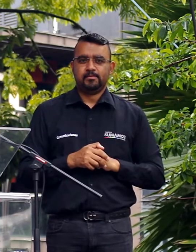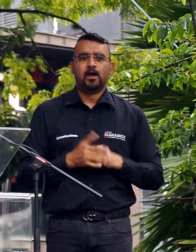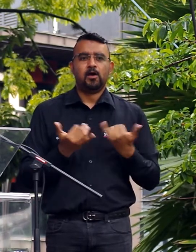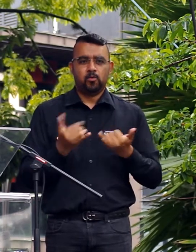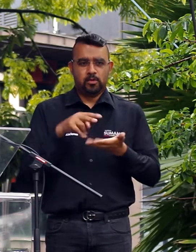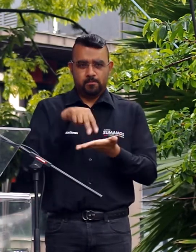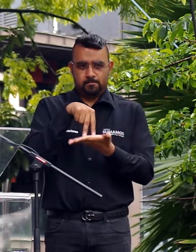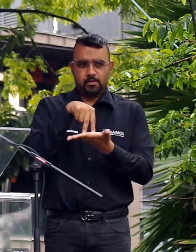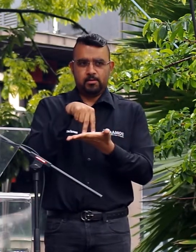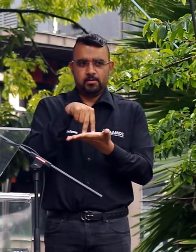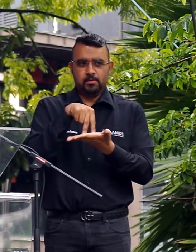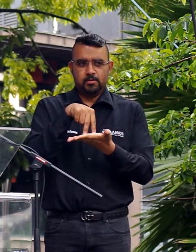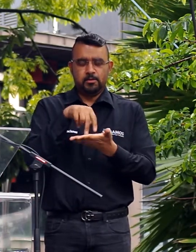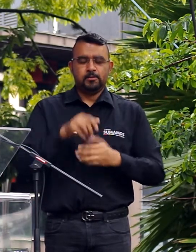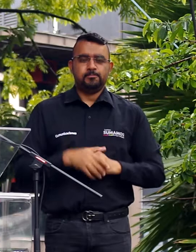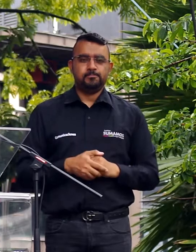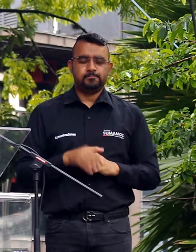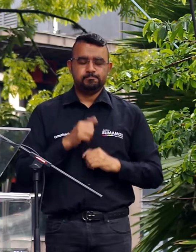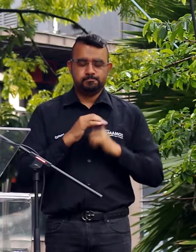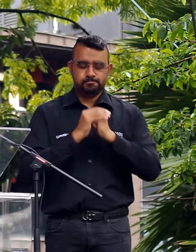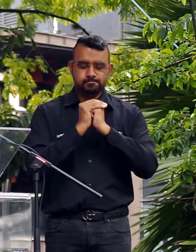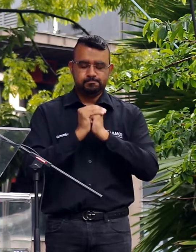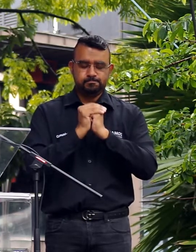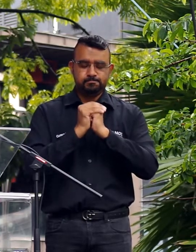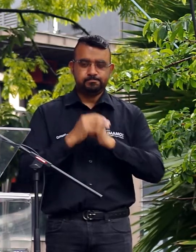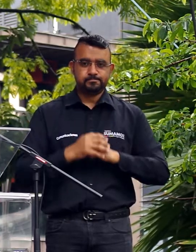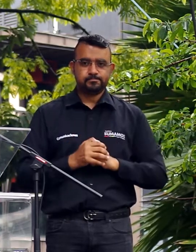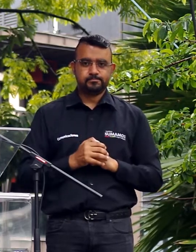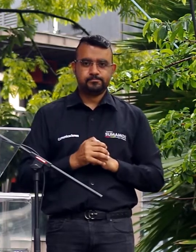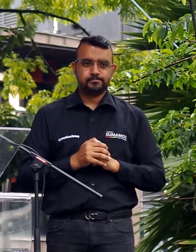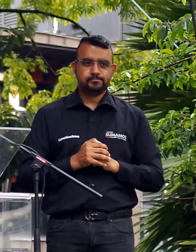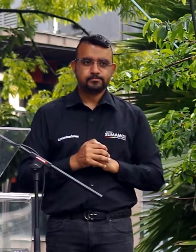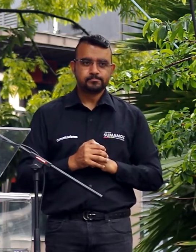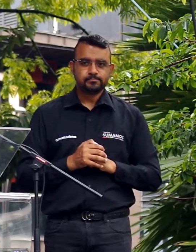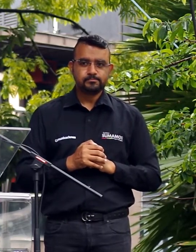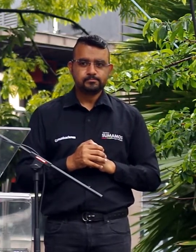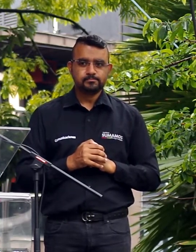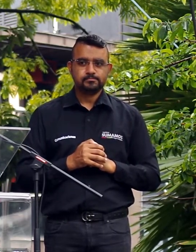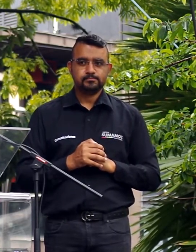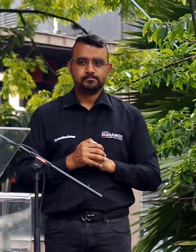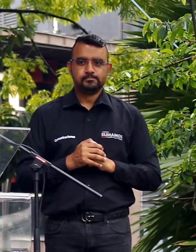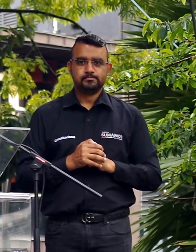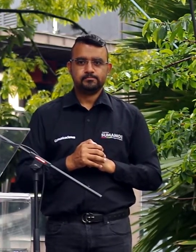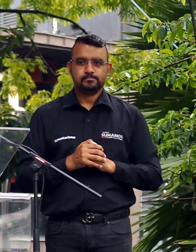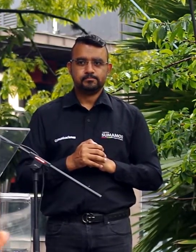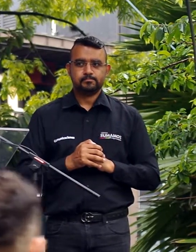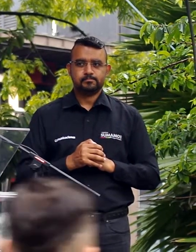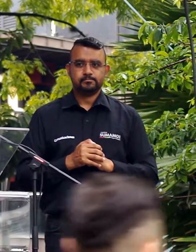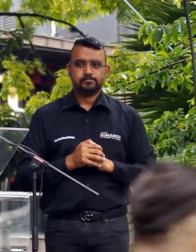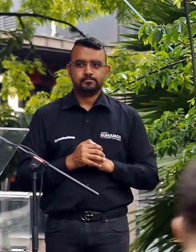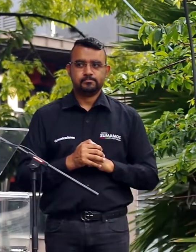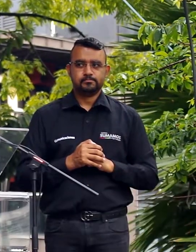pie y hagamos la oración. Oremos.